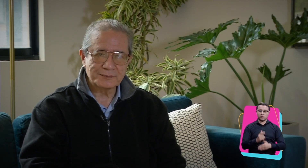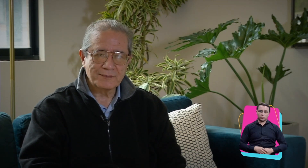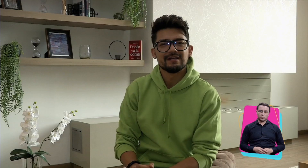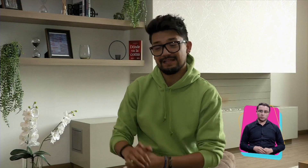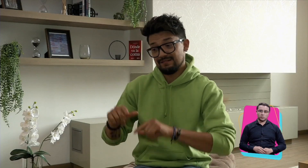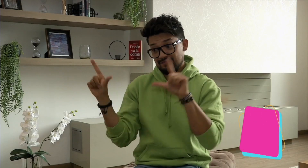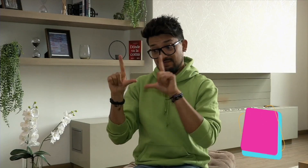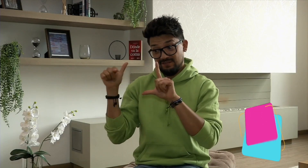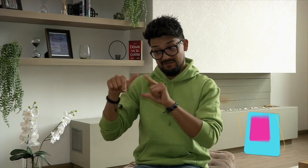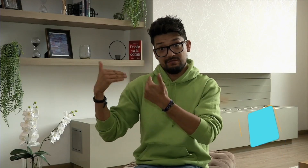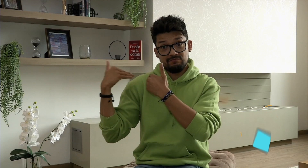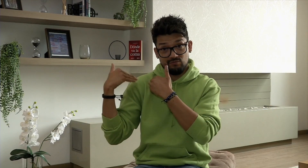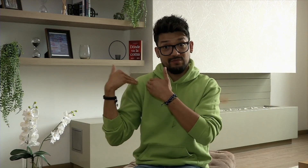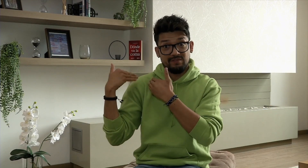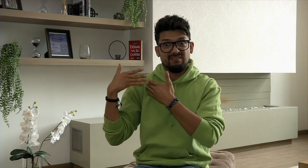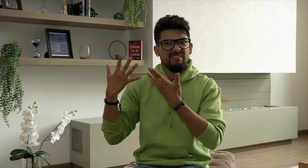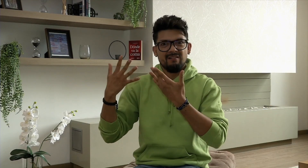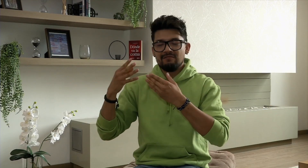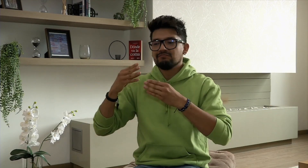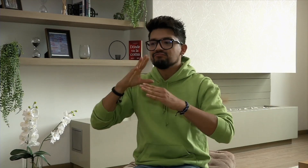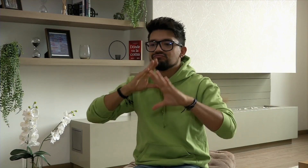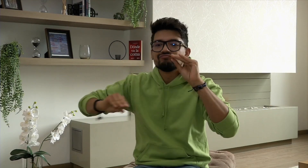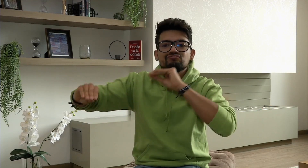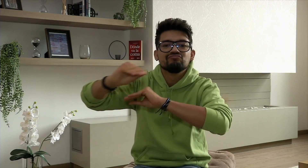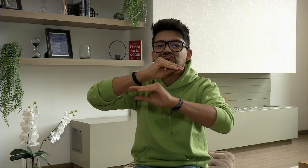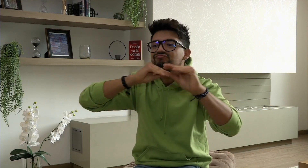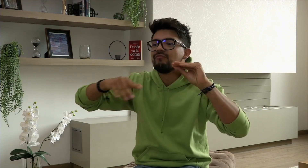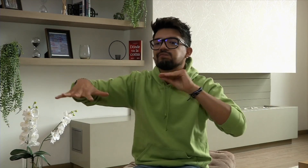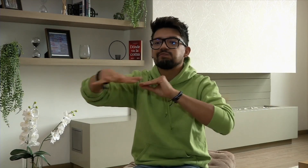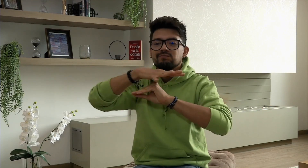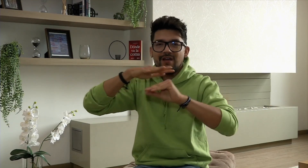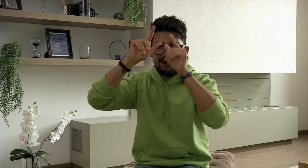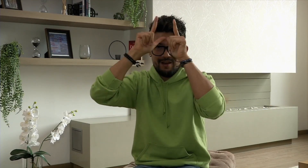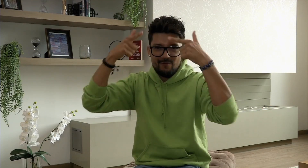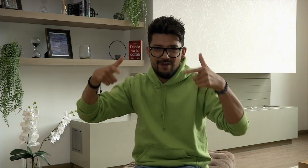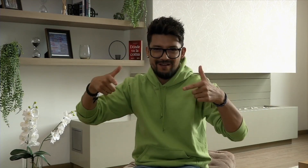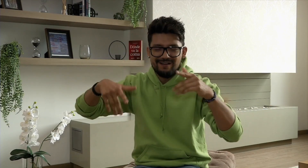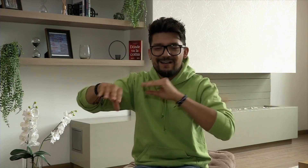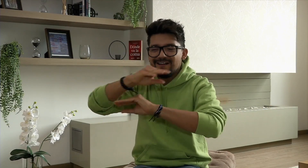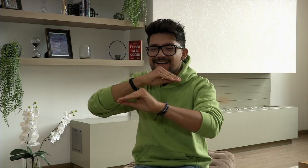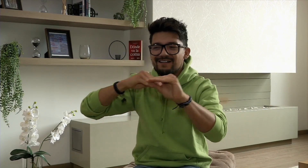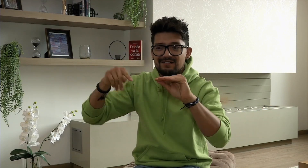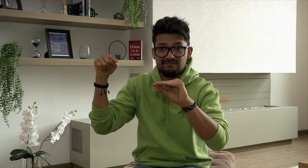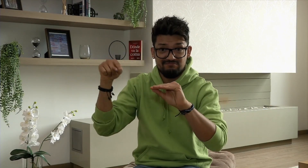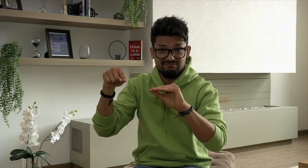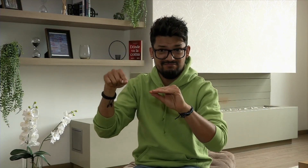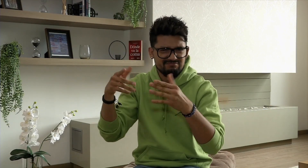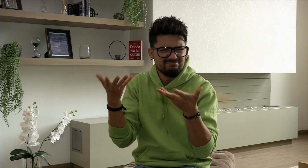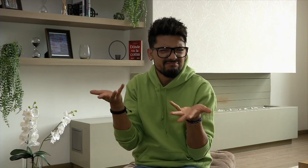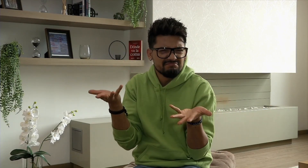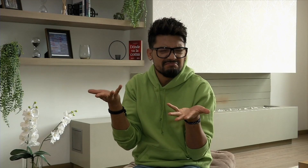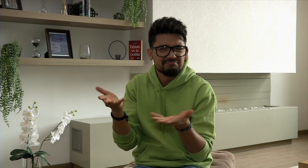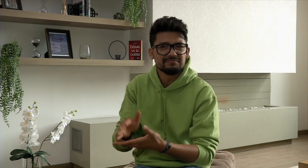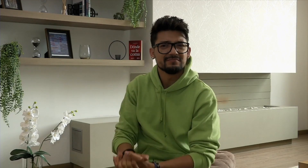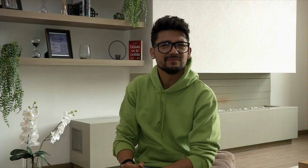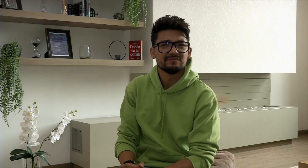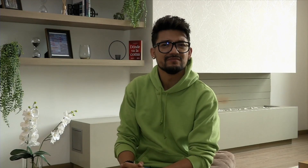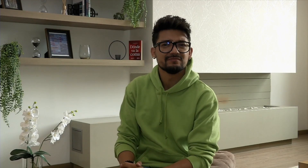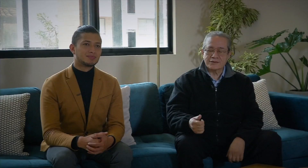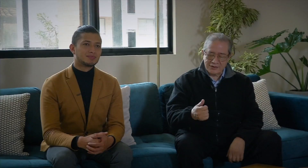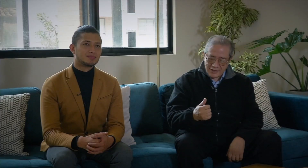libros. Ahora quiero preguntarte, ¿tú crees, profe, que la televisión es responsable del lenguaje